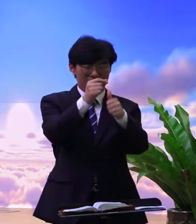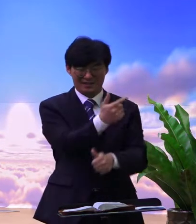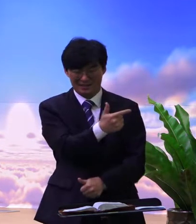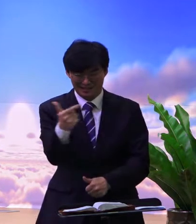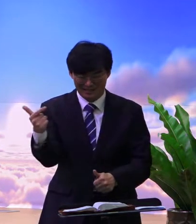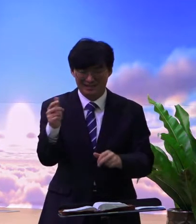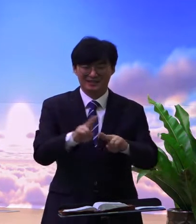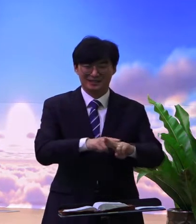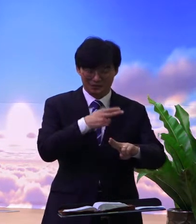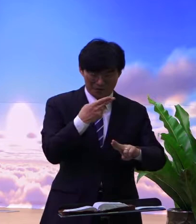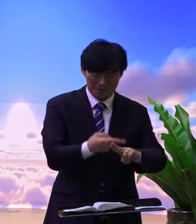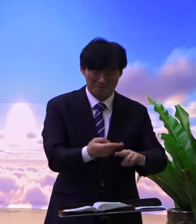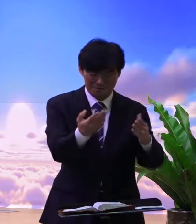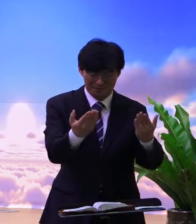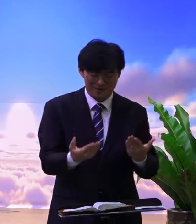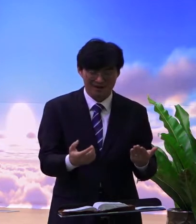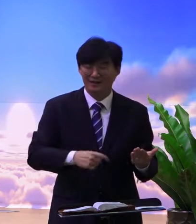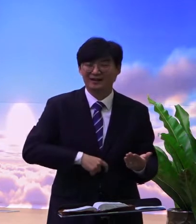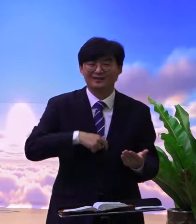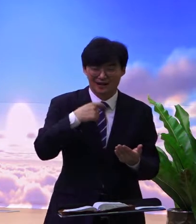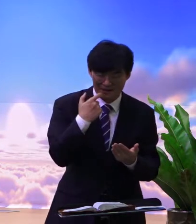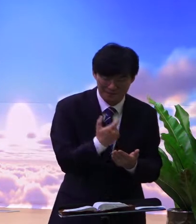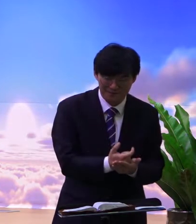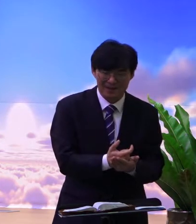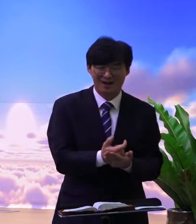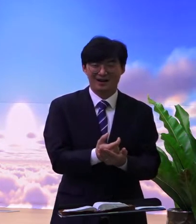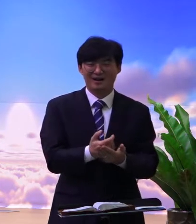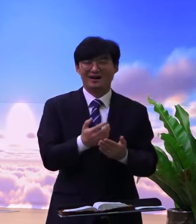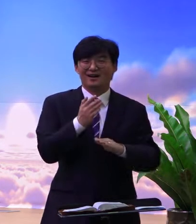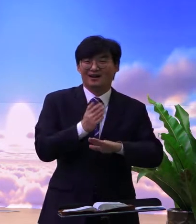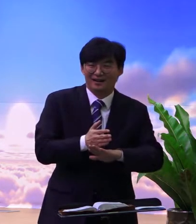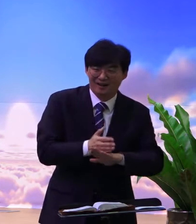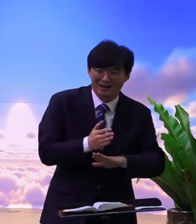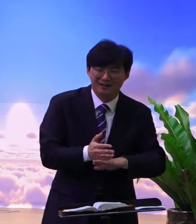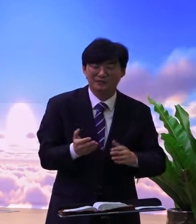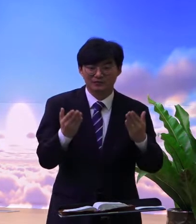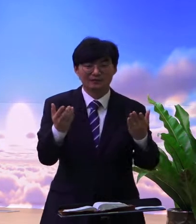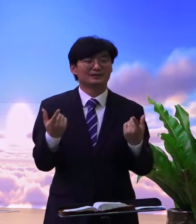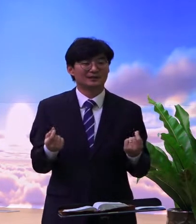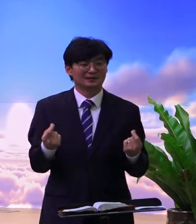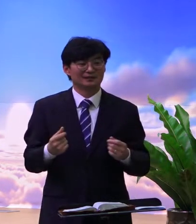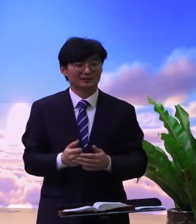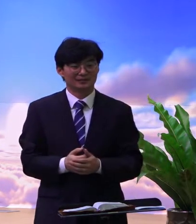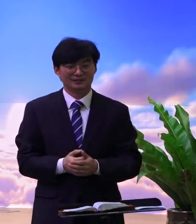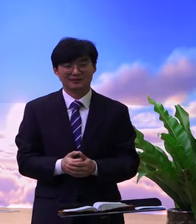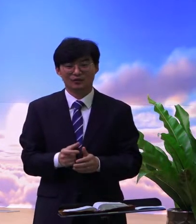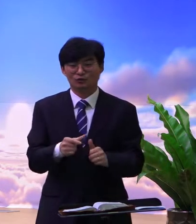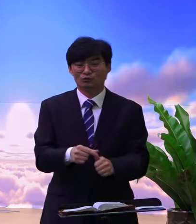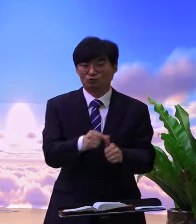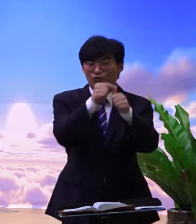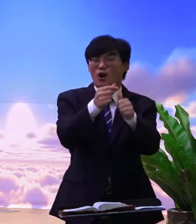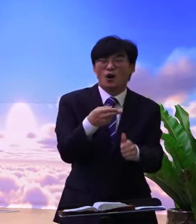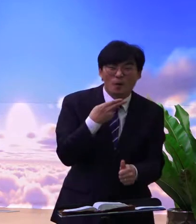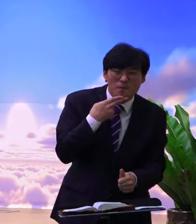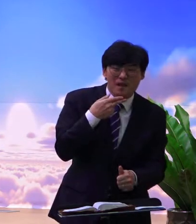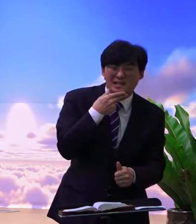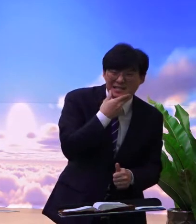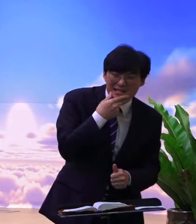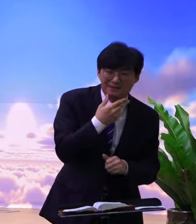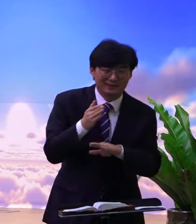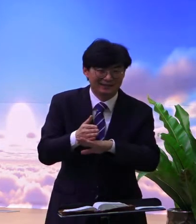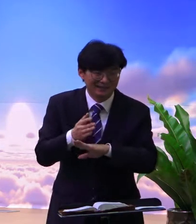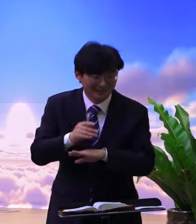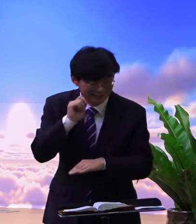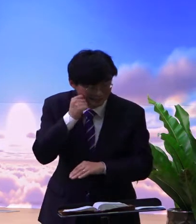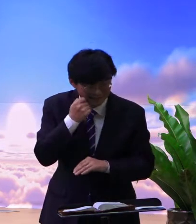구원의 감격이 희미해지고 우리가 구원의 감격을 잃어버리면 환경 속에, 상황 속에 빠지게 됩니다. 그 환경 속에